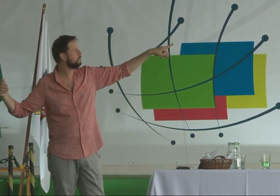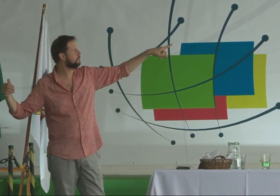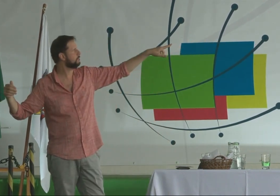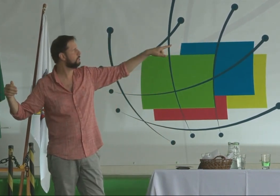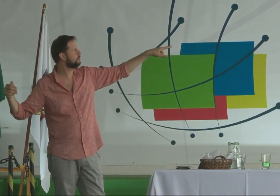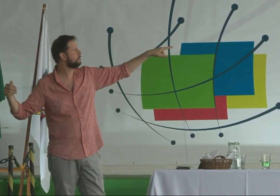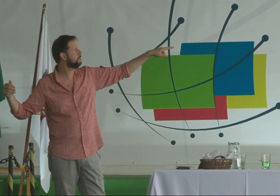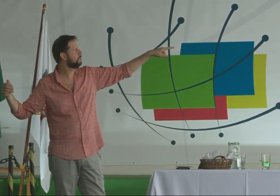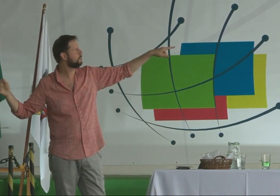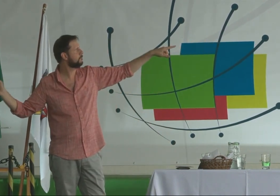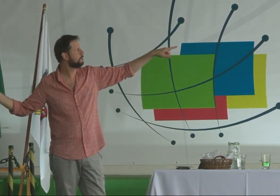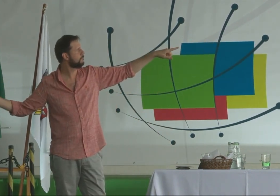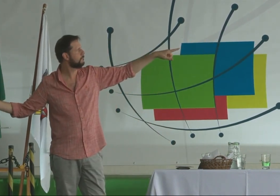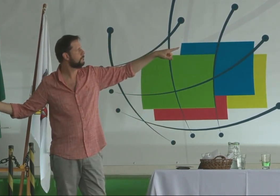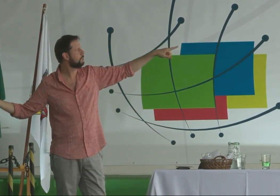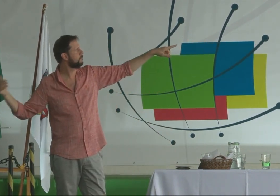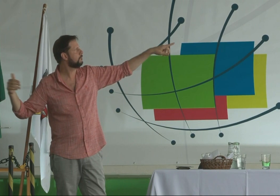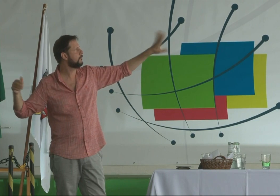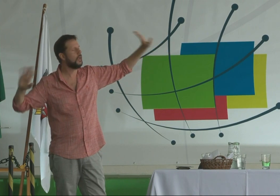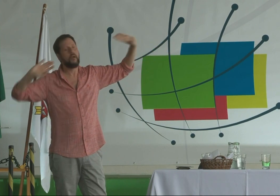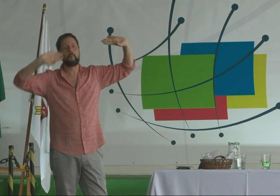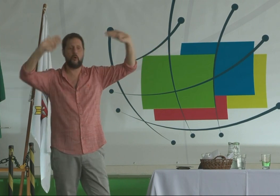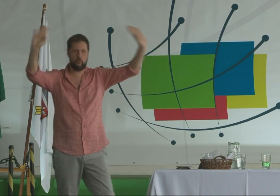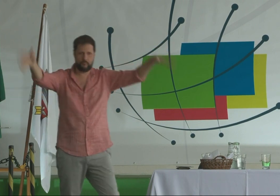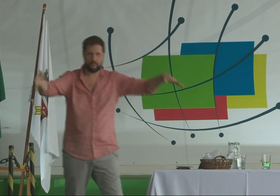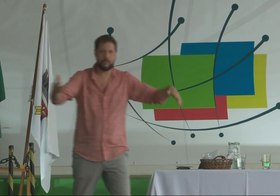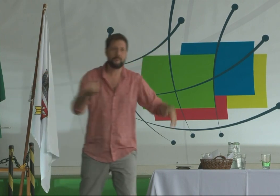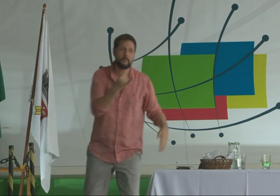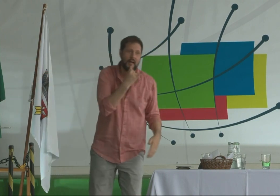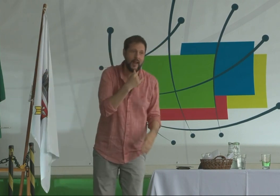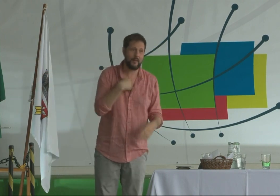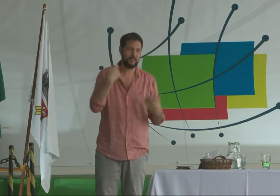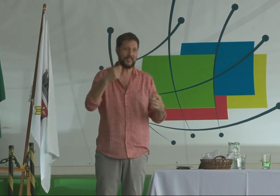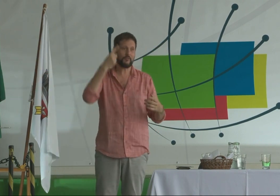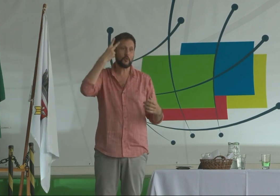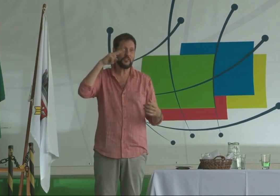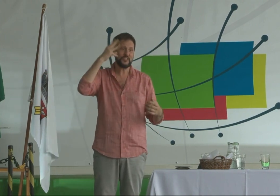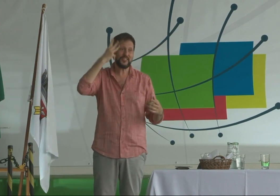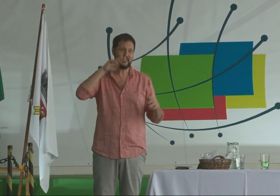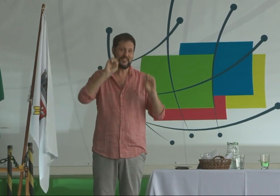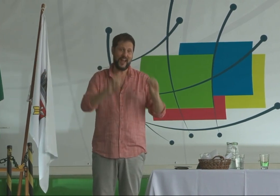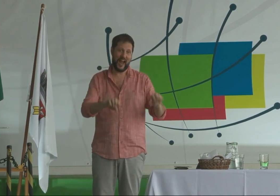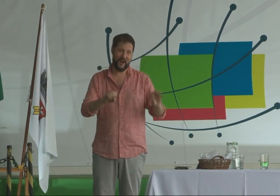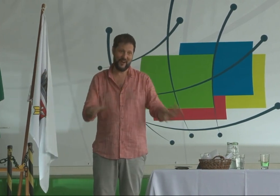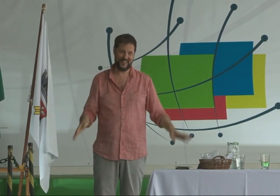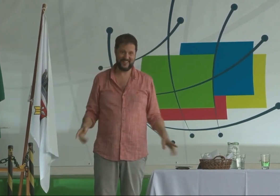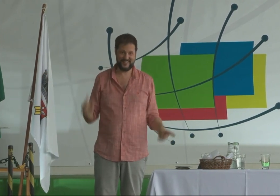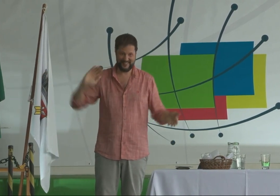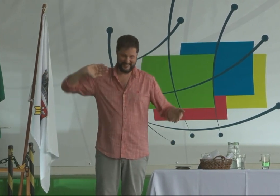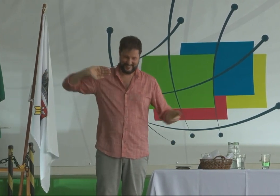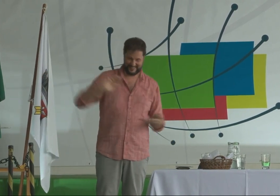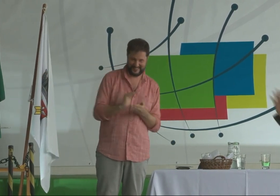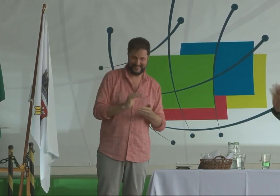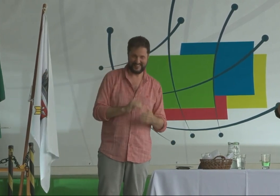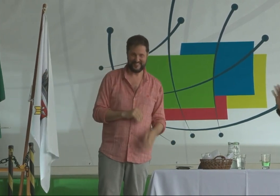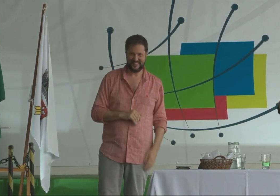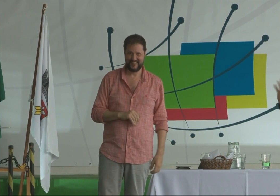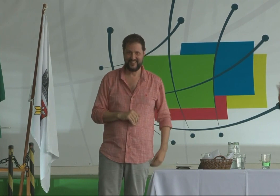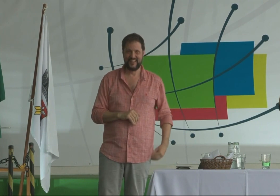a partir da observância da questão. E bom, é isso. Infelizmente, eu precisava de dois, três dias para discutir muito mais com vocês, eu